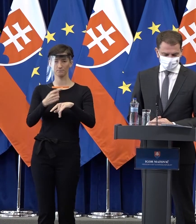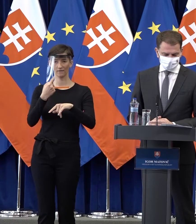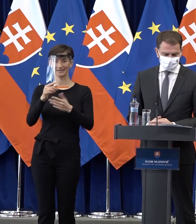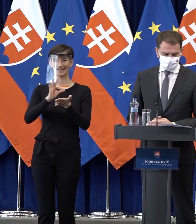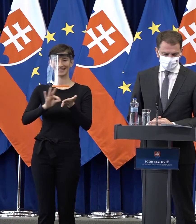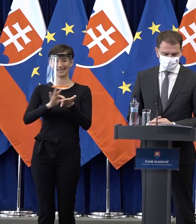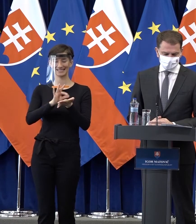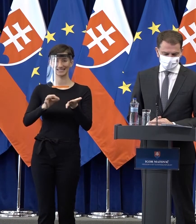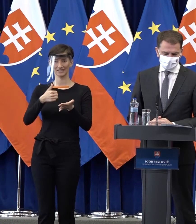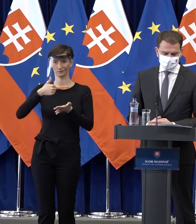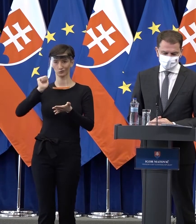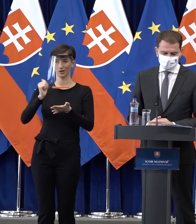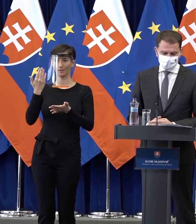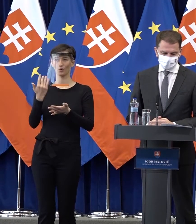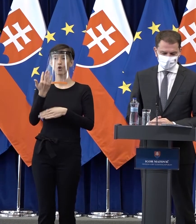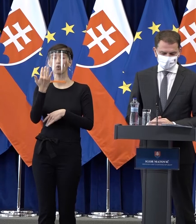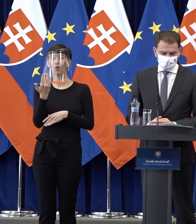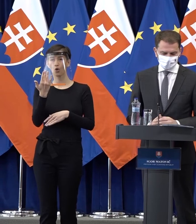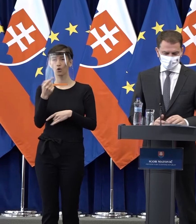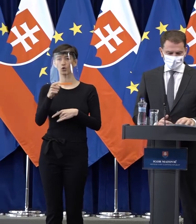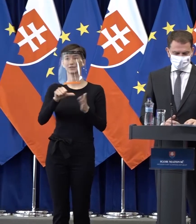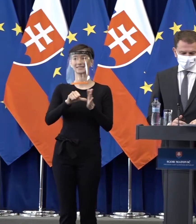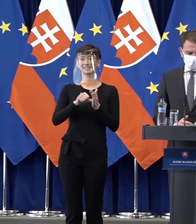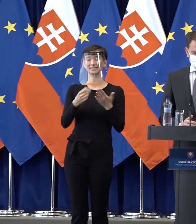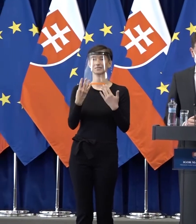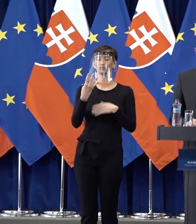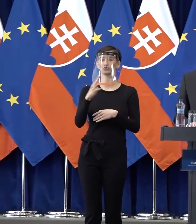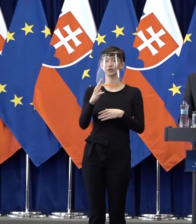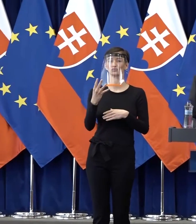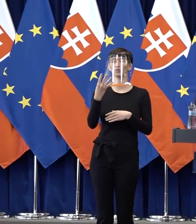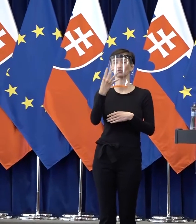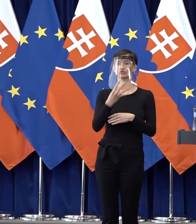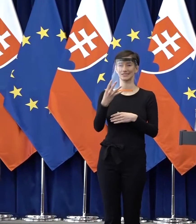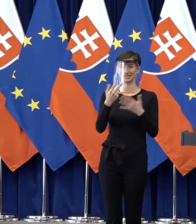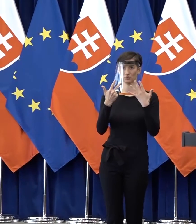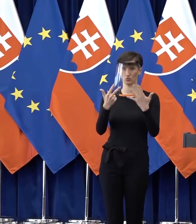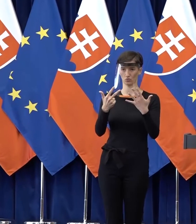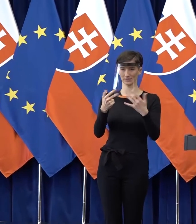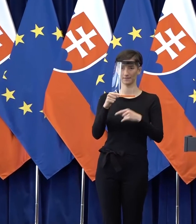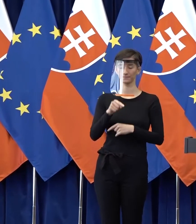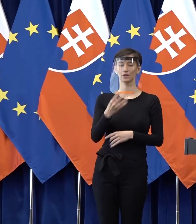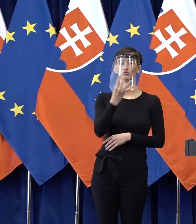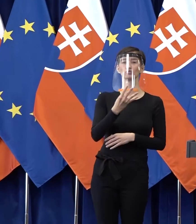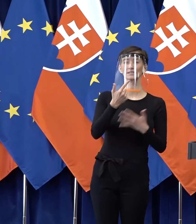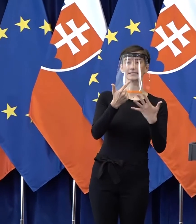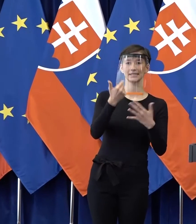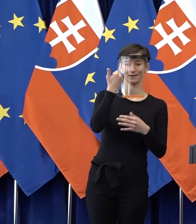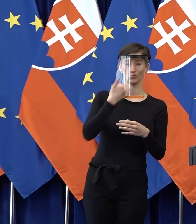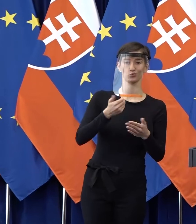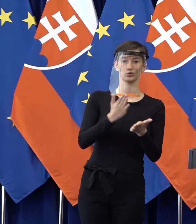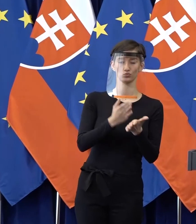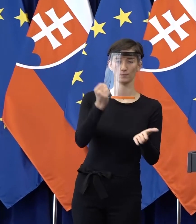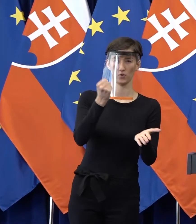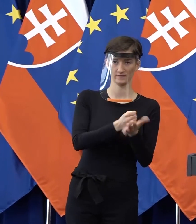testovaných 1448 ľudí, z toho s pozitívnym výsledkom 47 ľudí a z toho